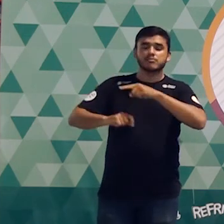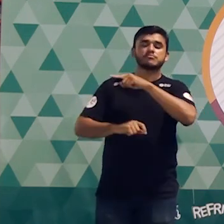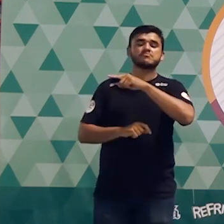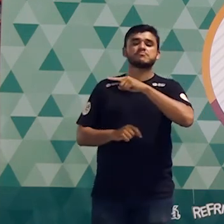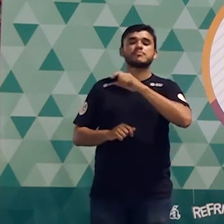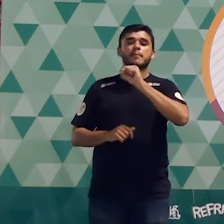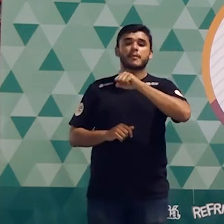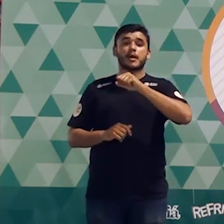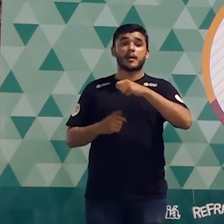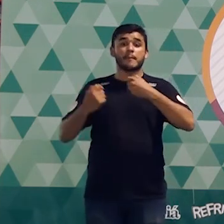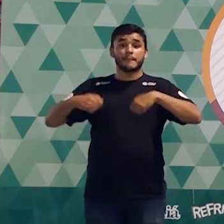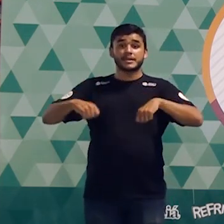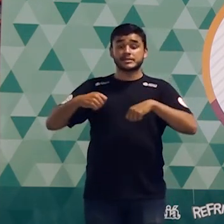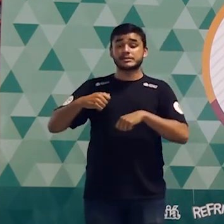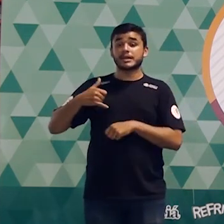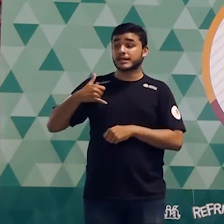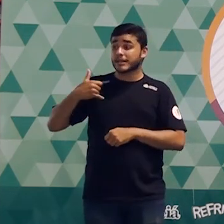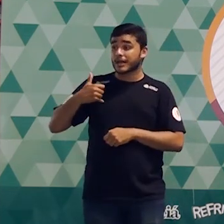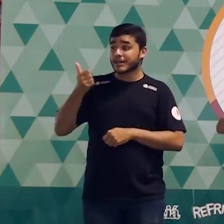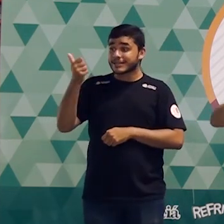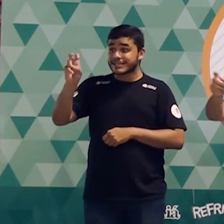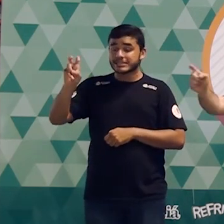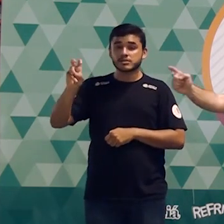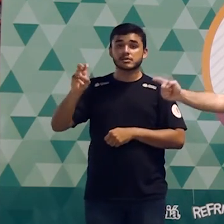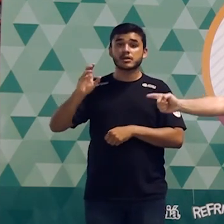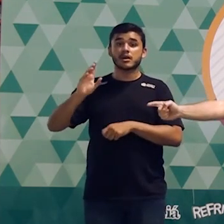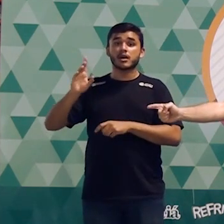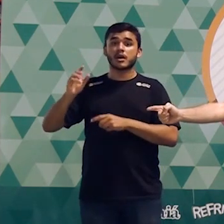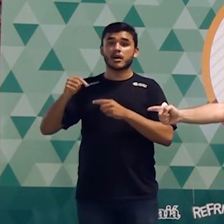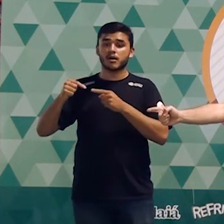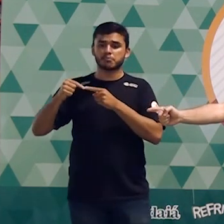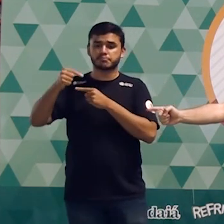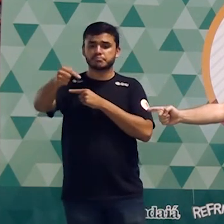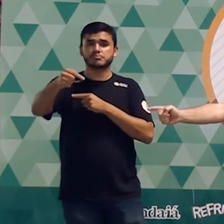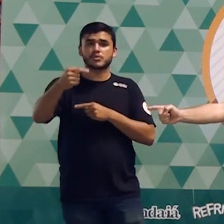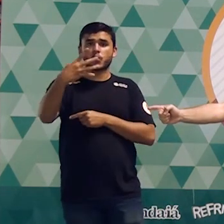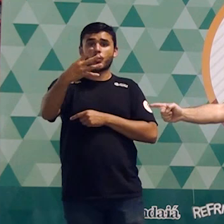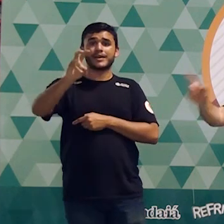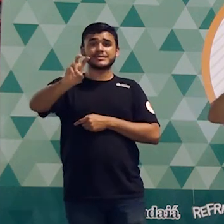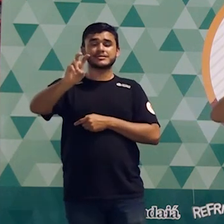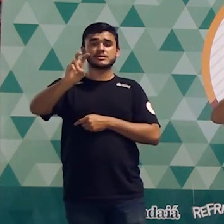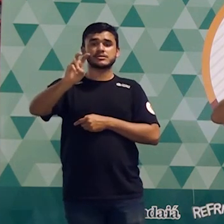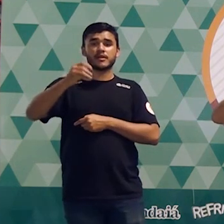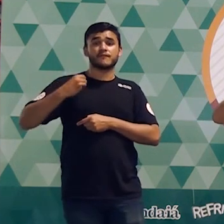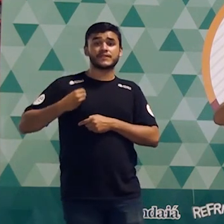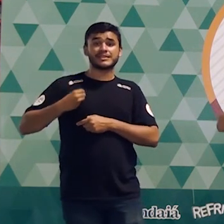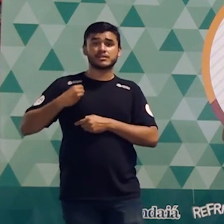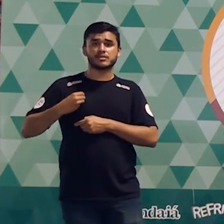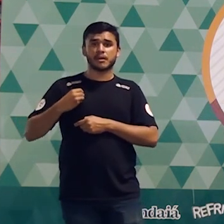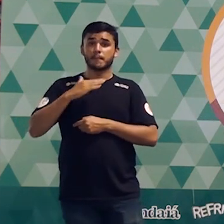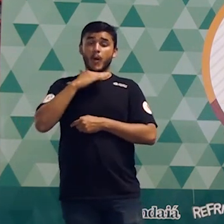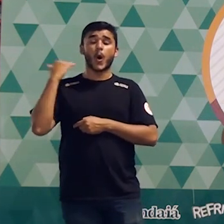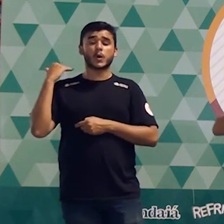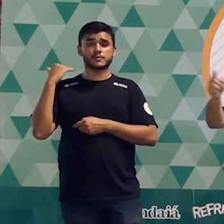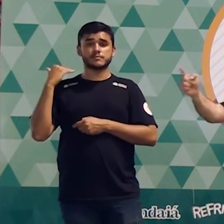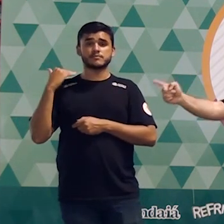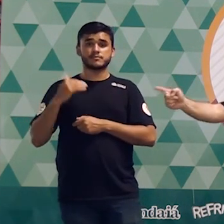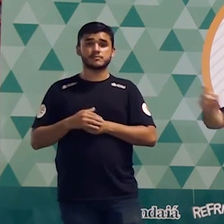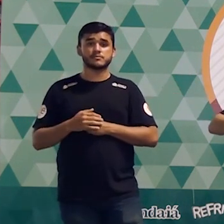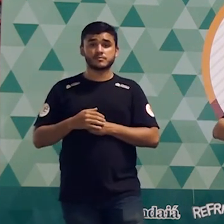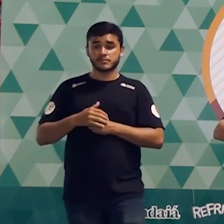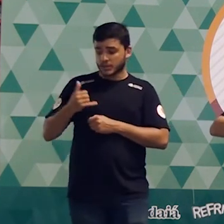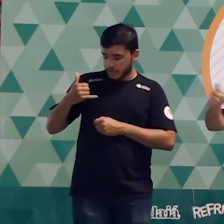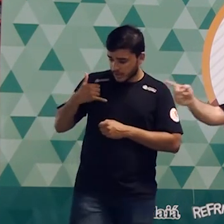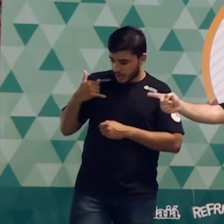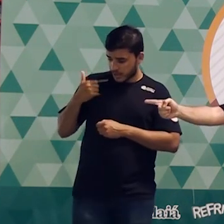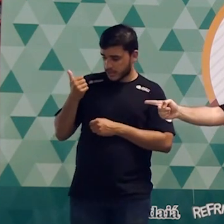quê? Tu tinha que casar aos 15, porque tu possivelmente só vivia até os 45. Pense bem, 15 anos, tu tinha